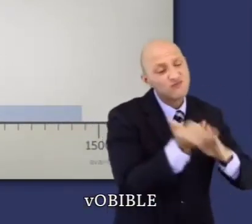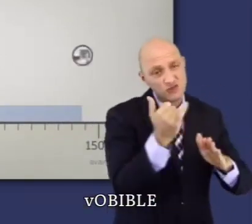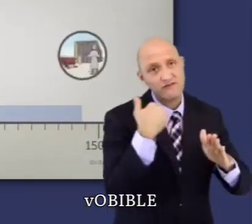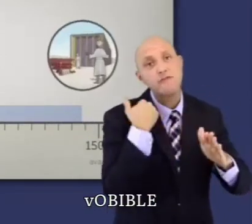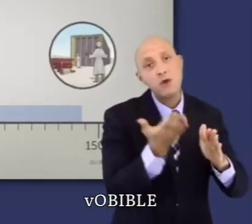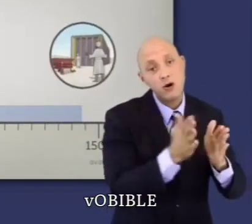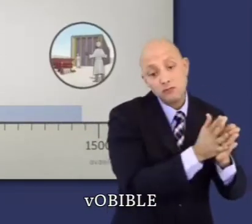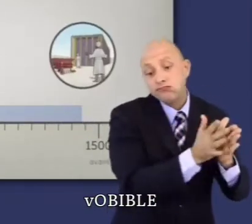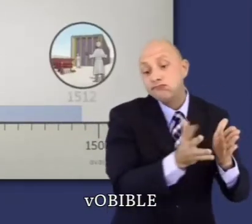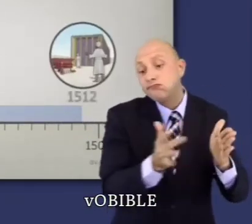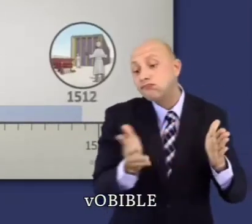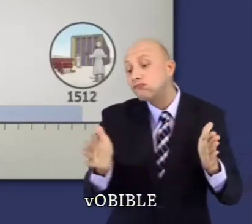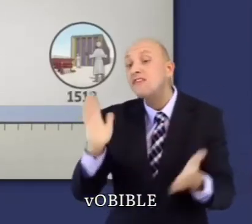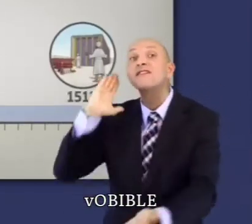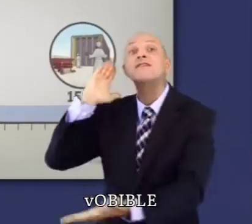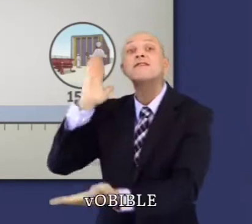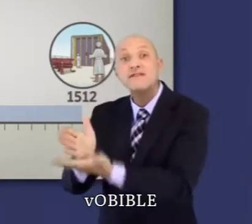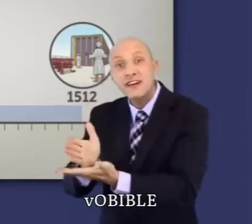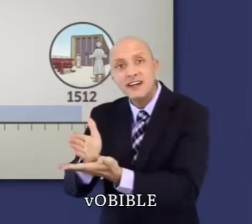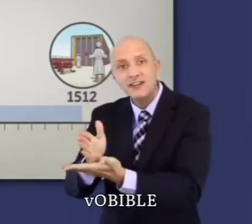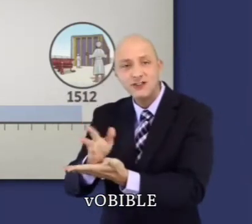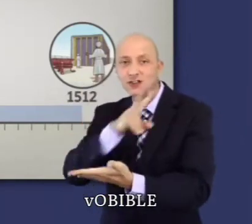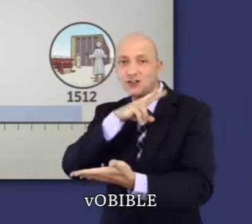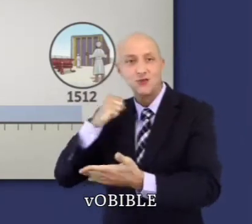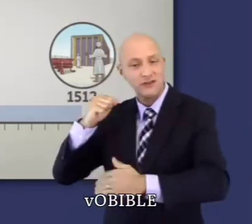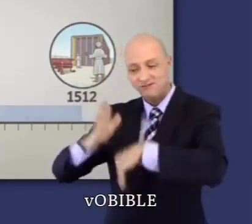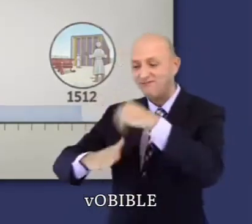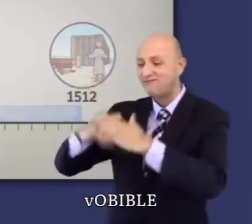fabrication du tabernacle en 1512 avant notre ère.